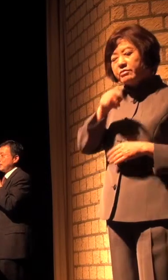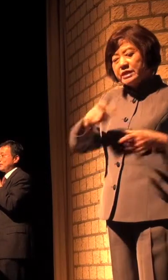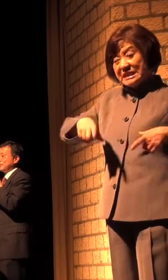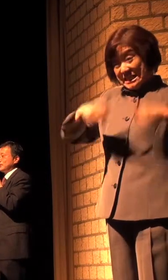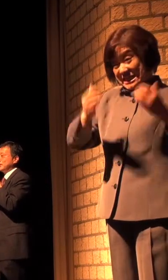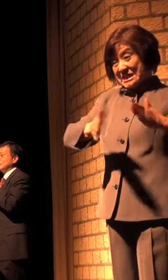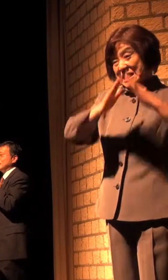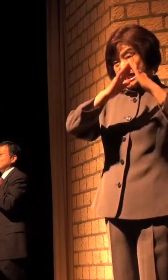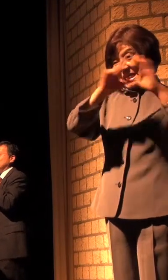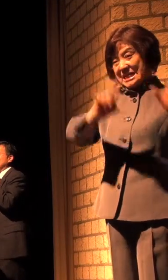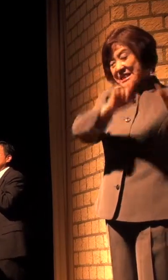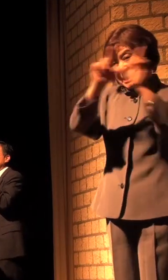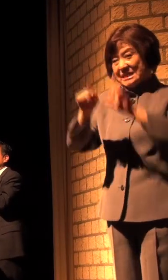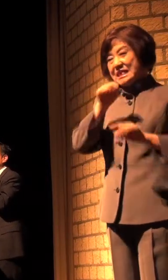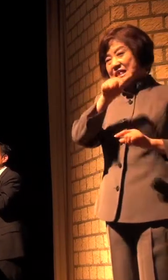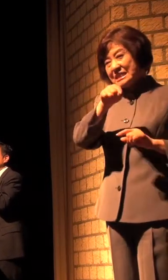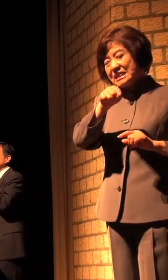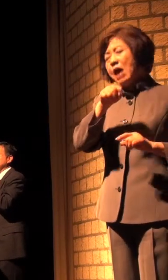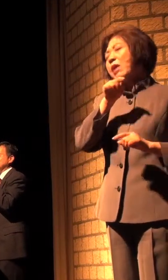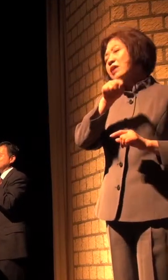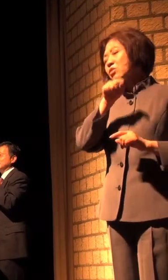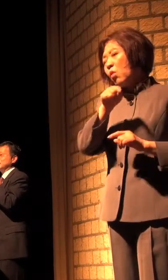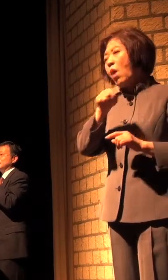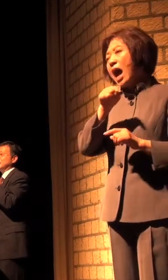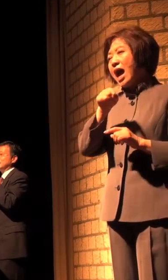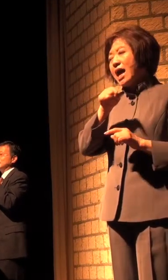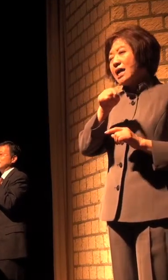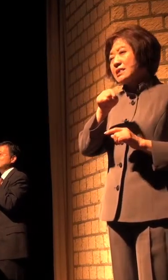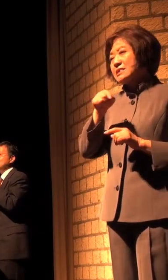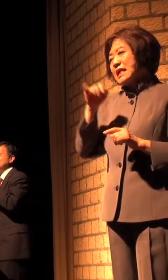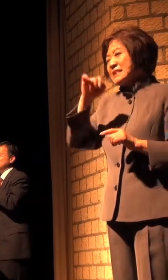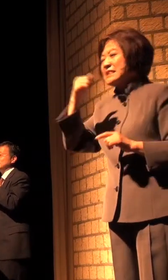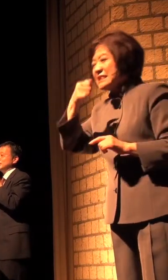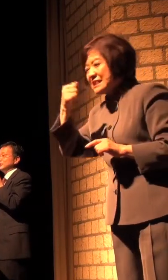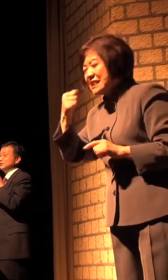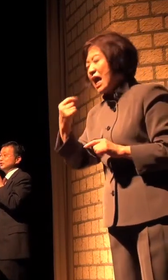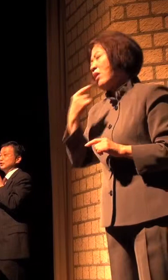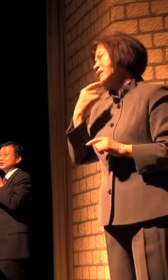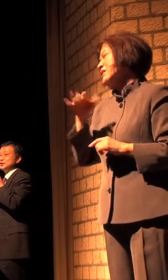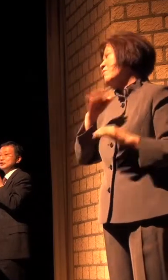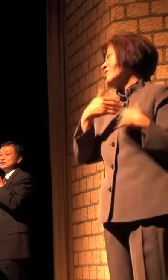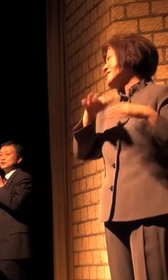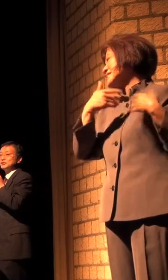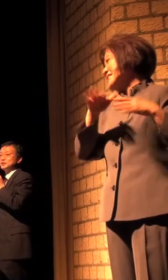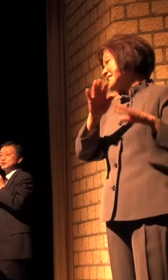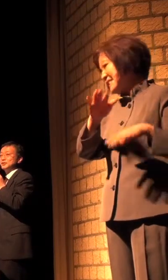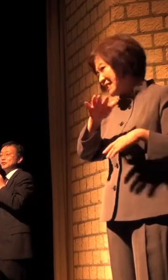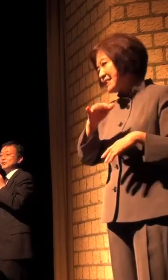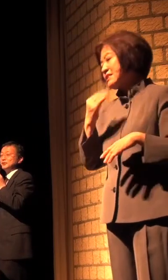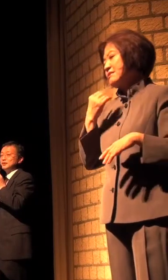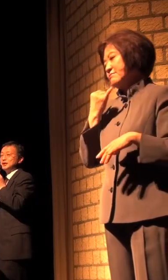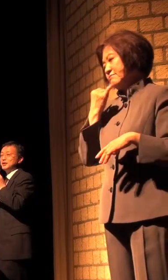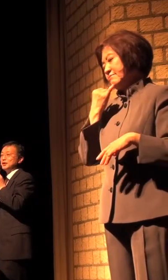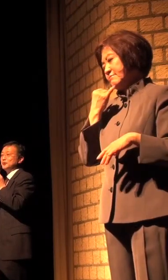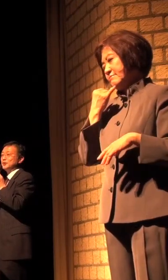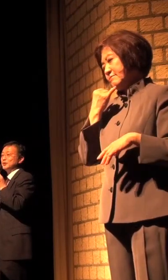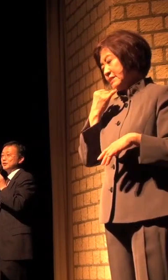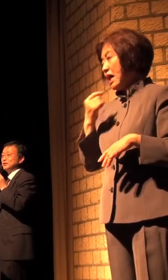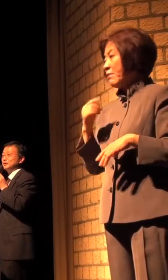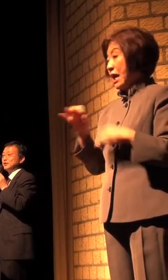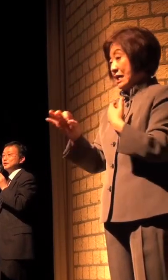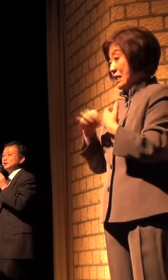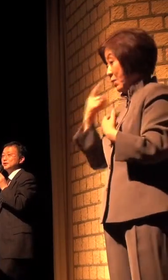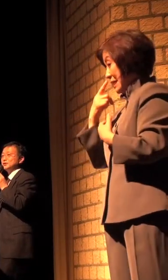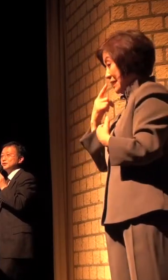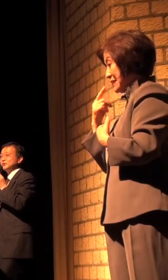方は割と高齢の方が多かったりして、もう私はいいよっていう、うち あの母親も